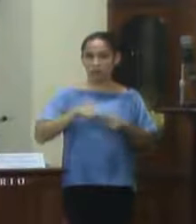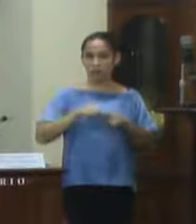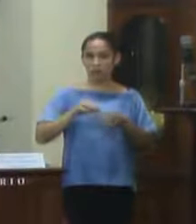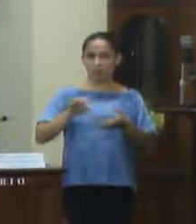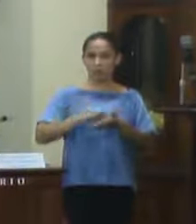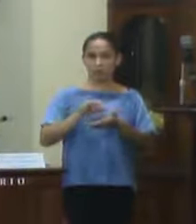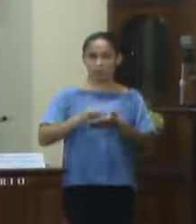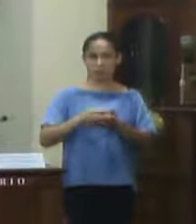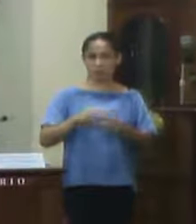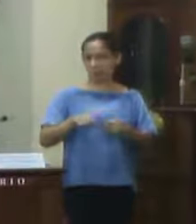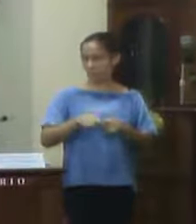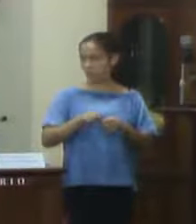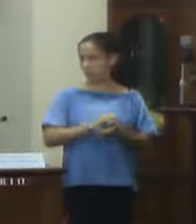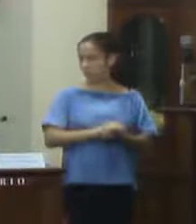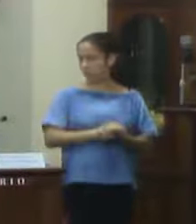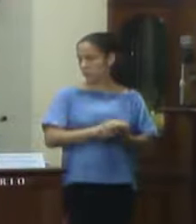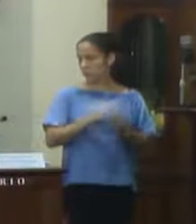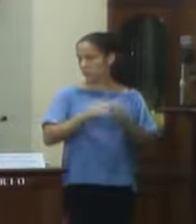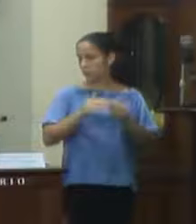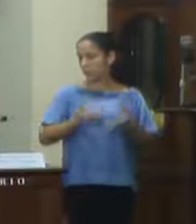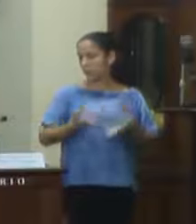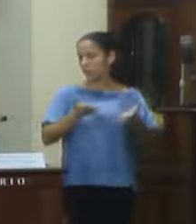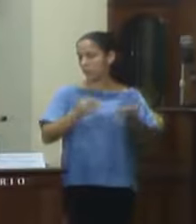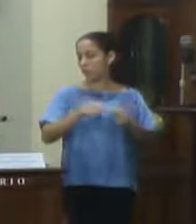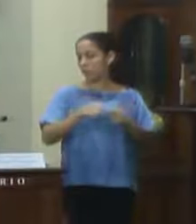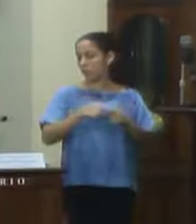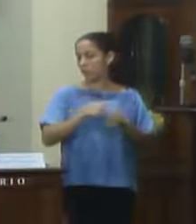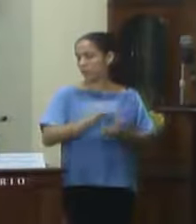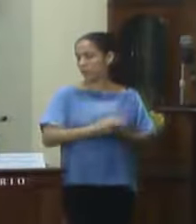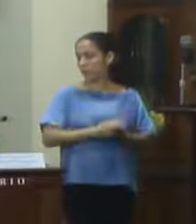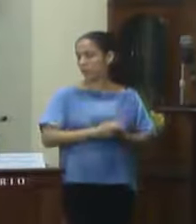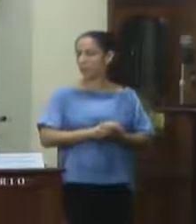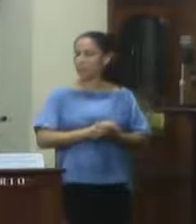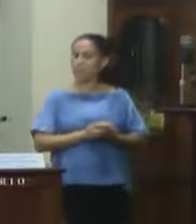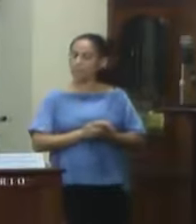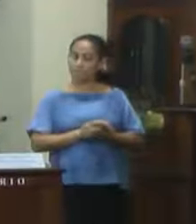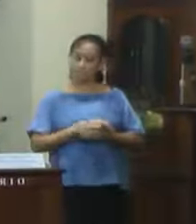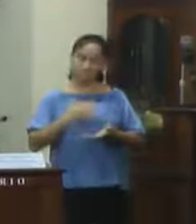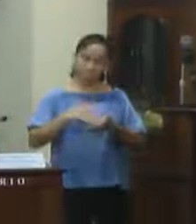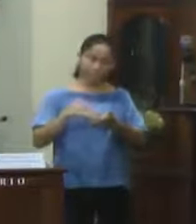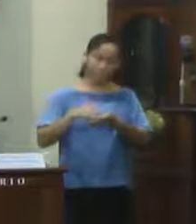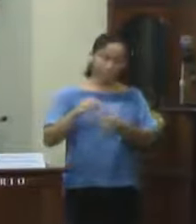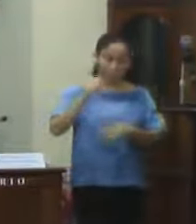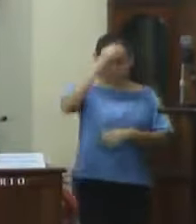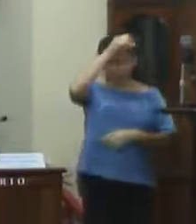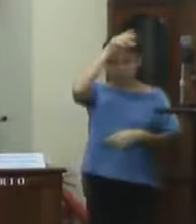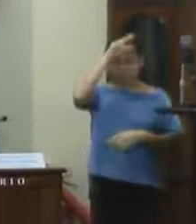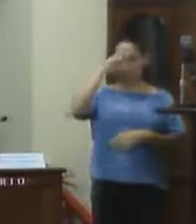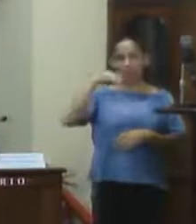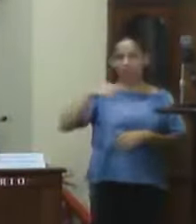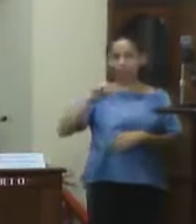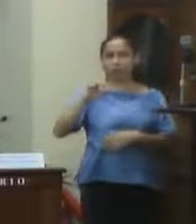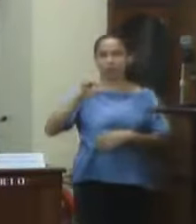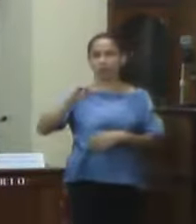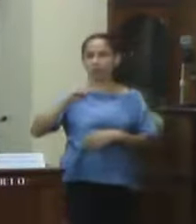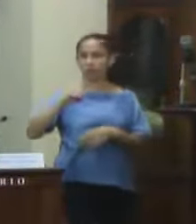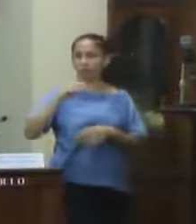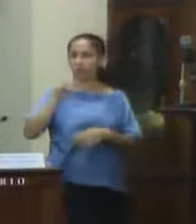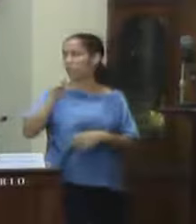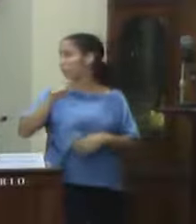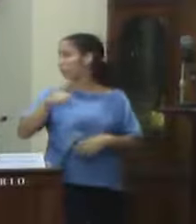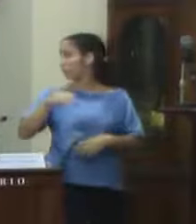atribuições na forma regimental requerem o encaminhamento do presente requerimento à Secretaria Municipal de Meio Ambiente, senhor Paulo Sérgio